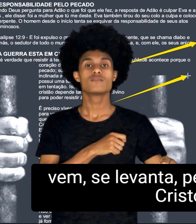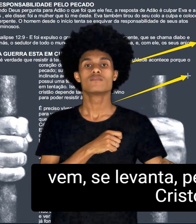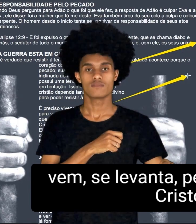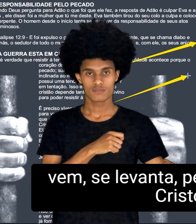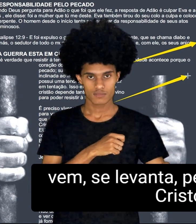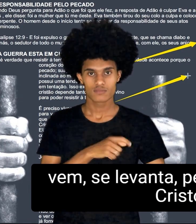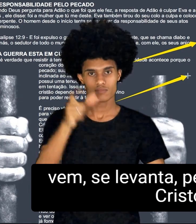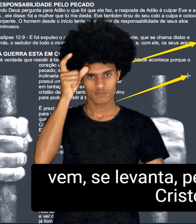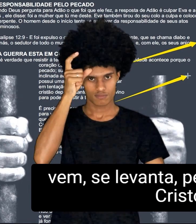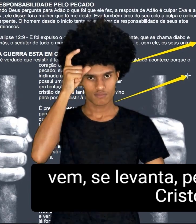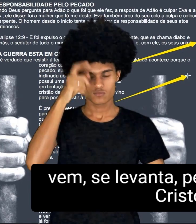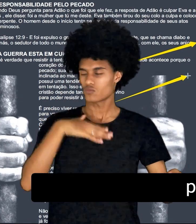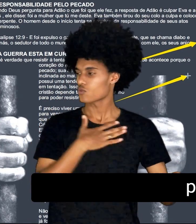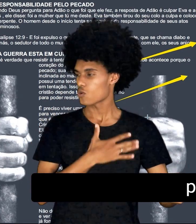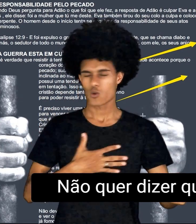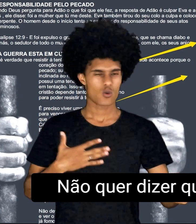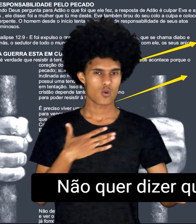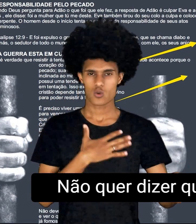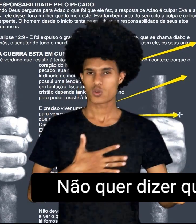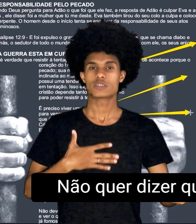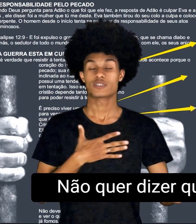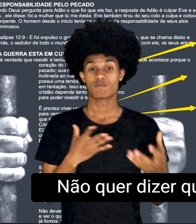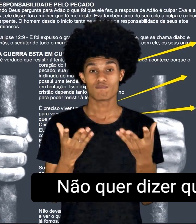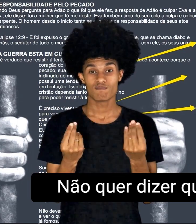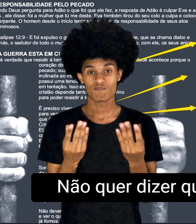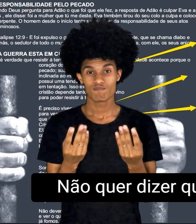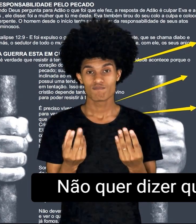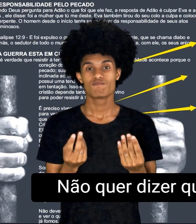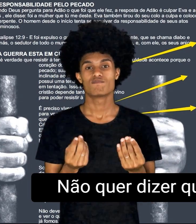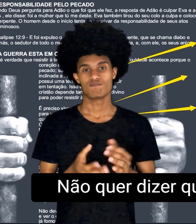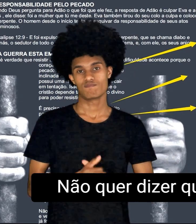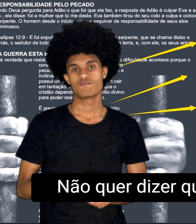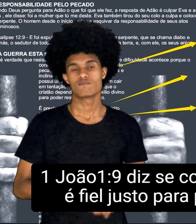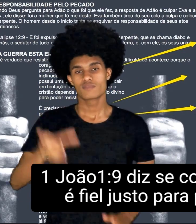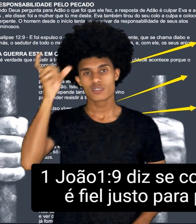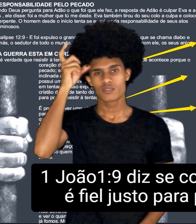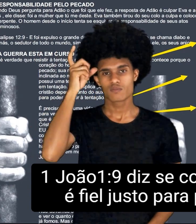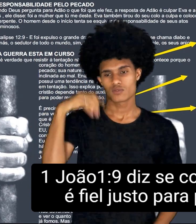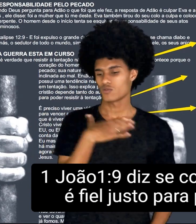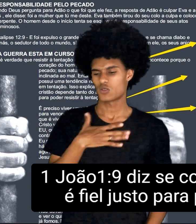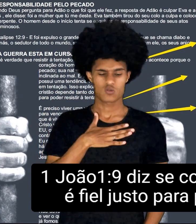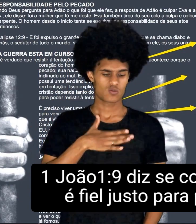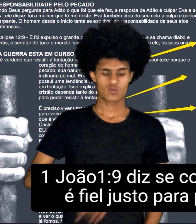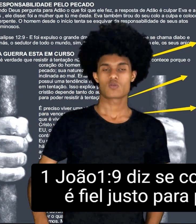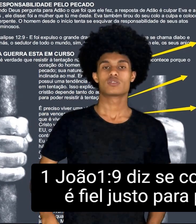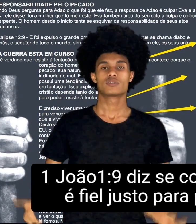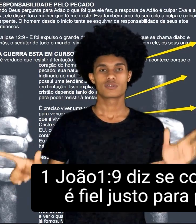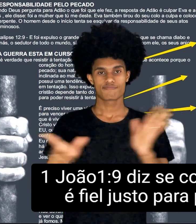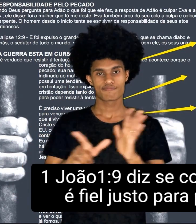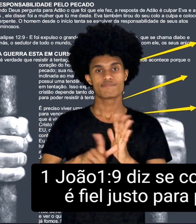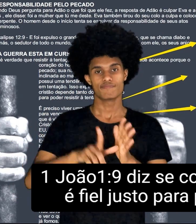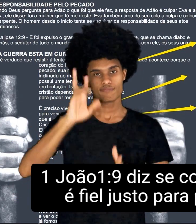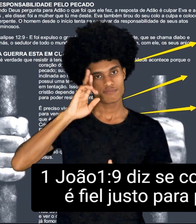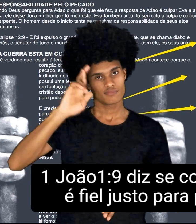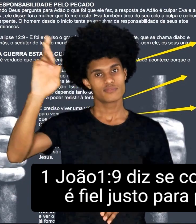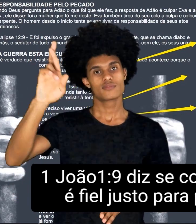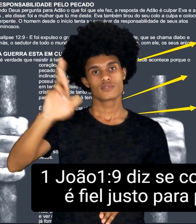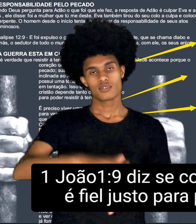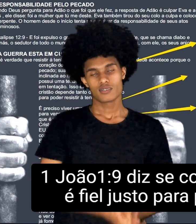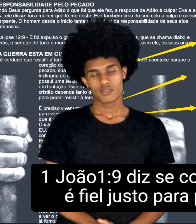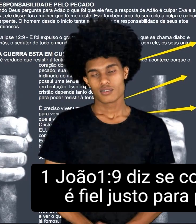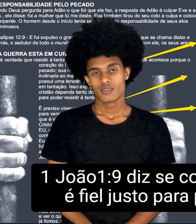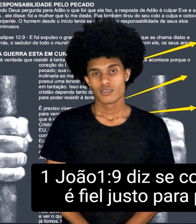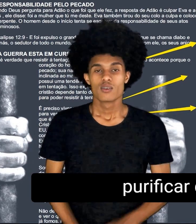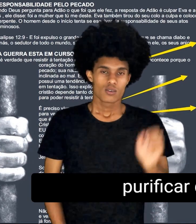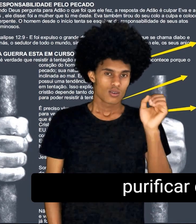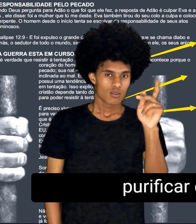perdão ao Senhor Jesus Cristo e vamos para a próxima, ok? Não quer dizer que a gente perdeu a guerra. 1 João 1,9 diz, se confessarmos nossos pecados, ele é fiel e justo para